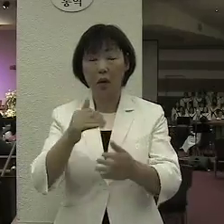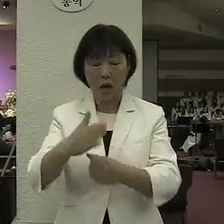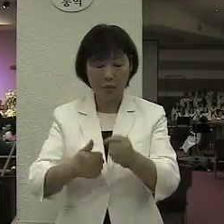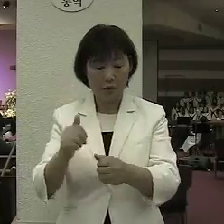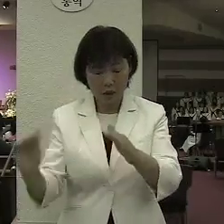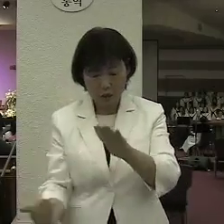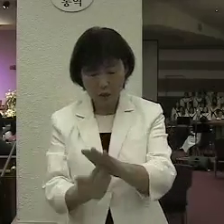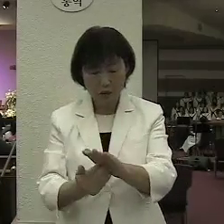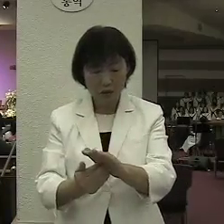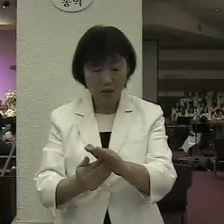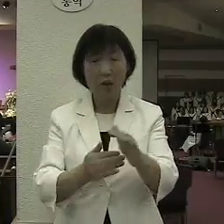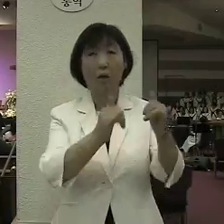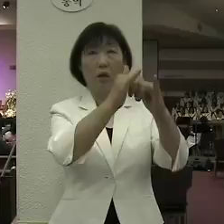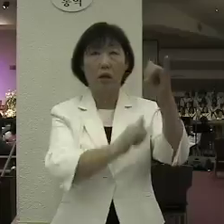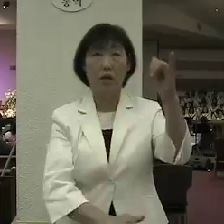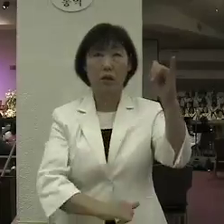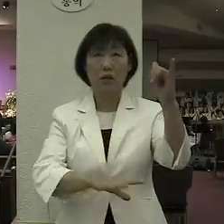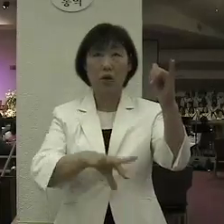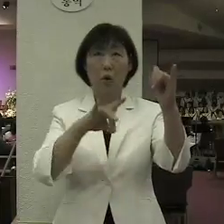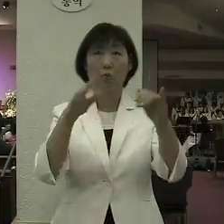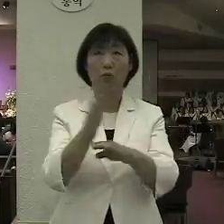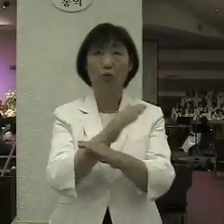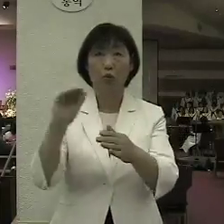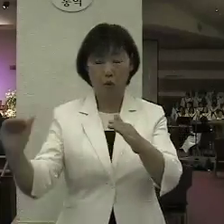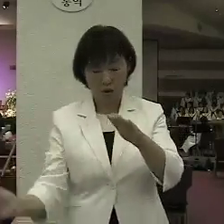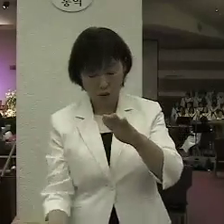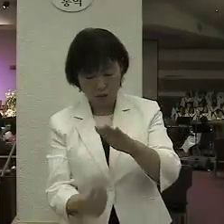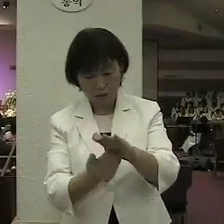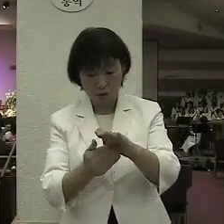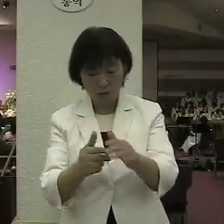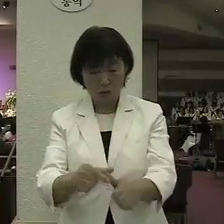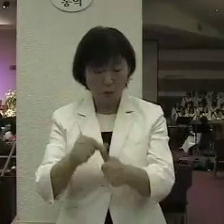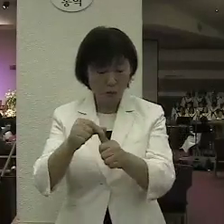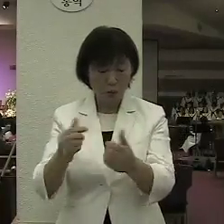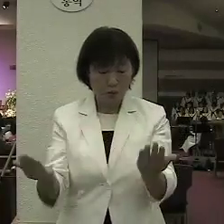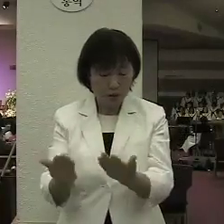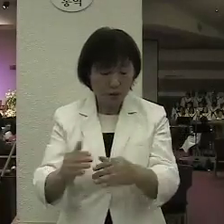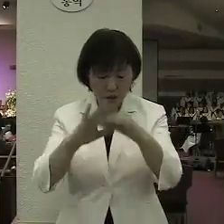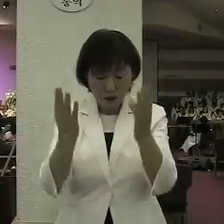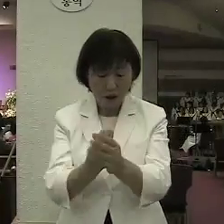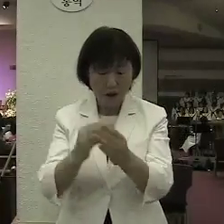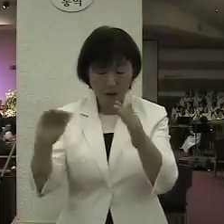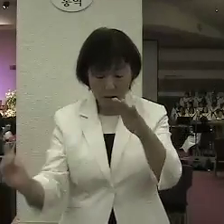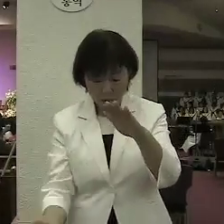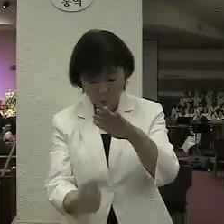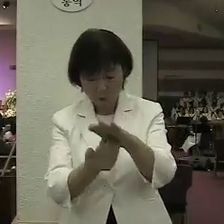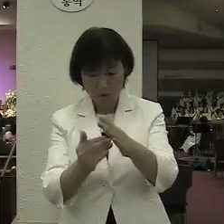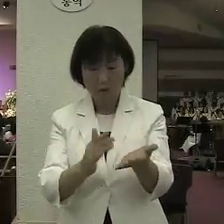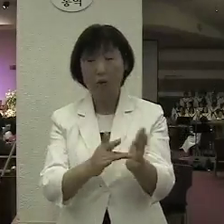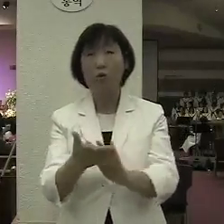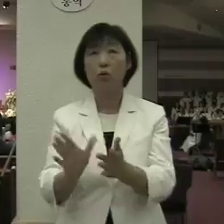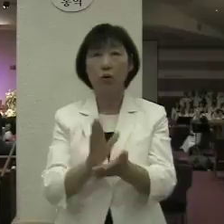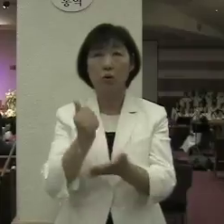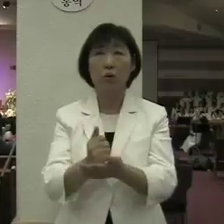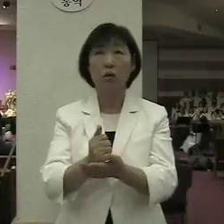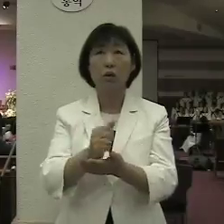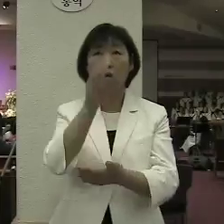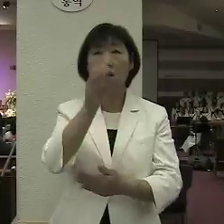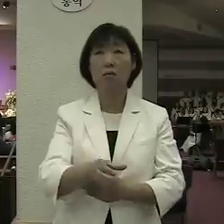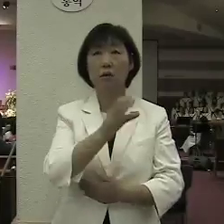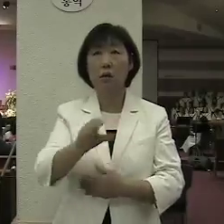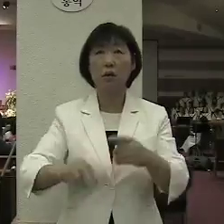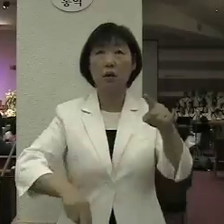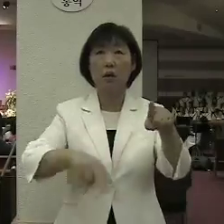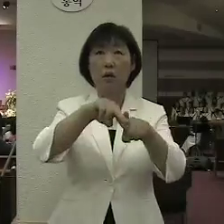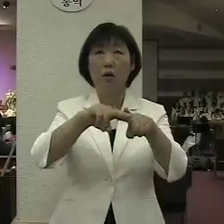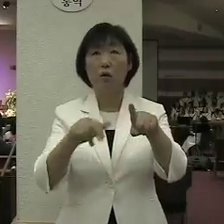주시는 것입니다. 예수 그리스도 하나님의 어린 양이 십자가에 달려 죽으셨습니다. 십자가에 달려 죽으셨을 때 하나님과